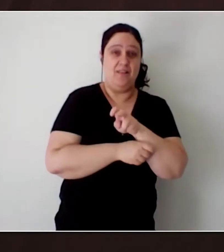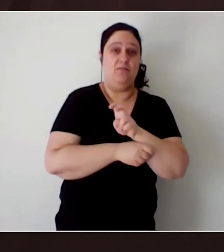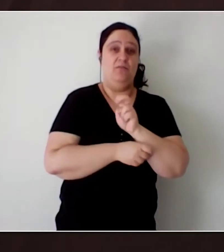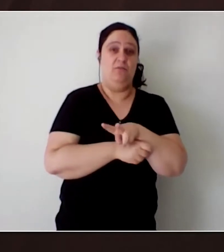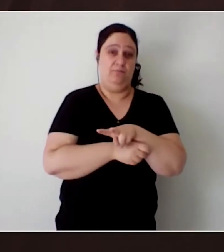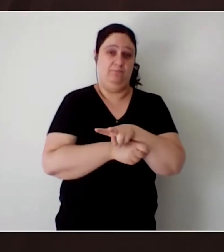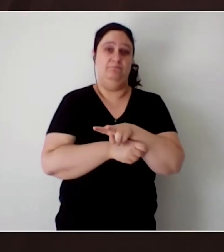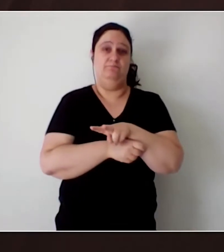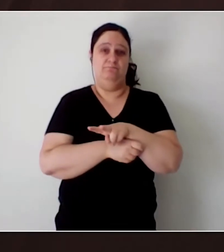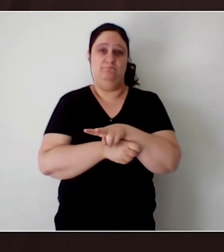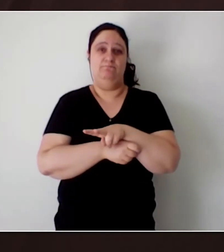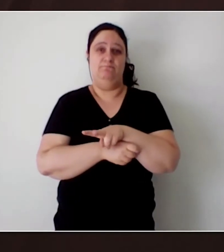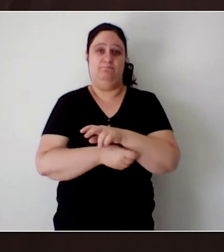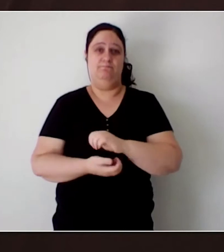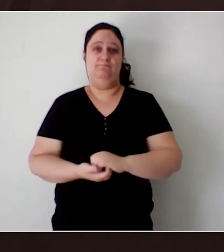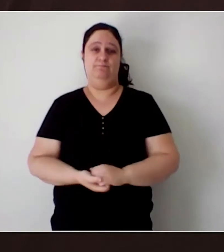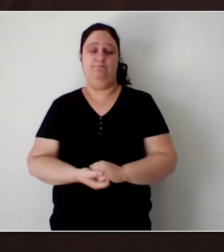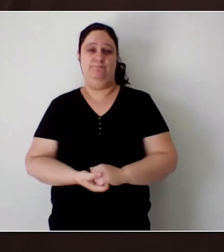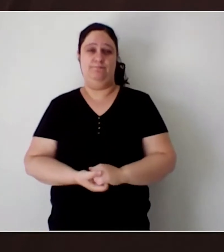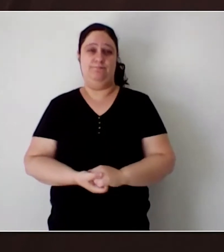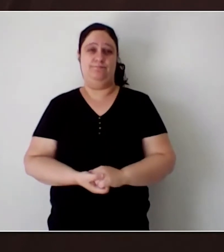irmãos,